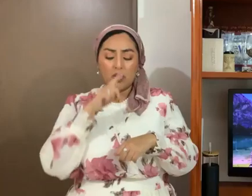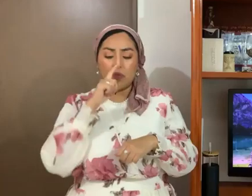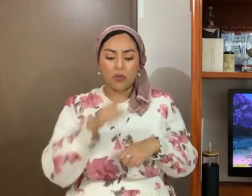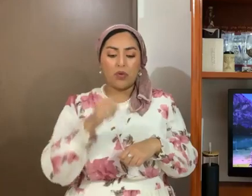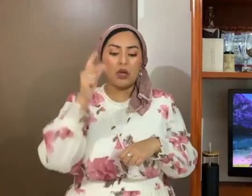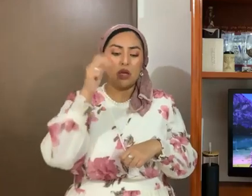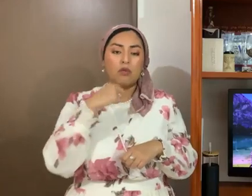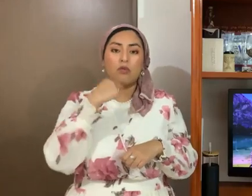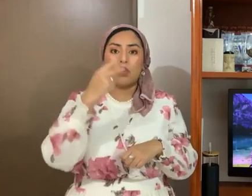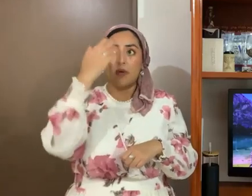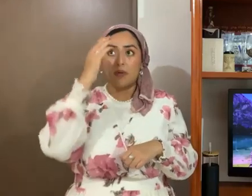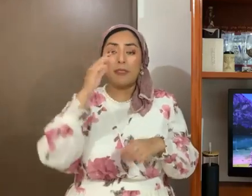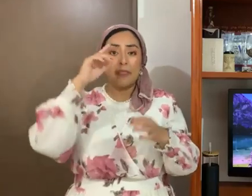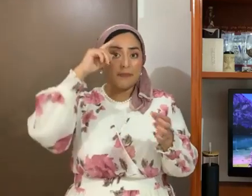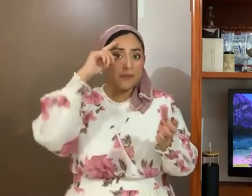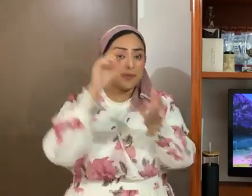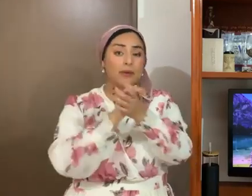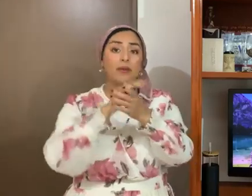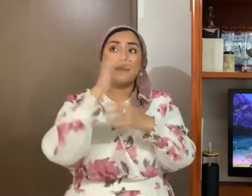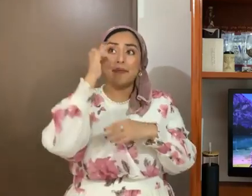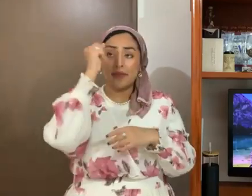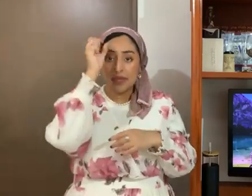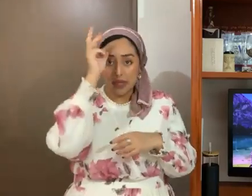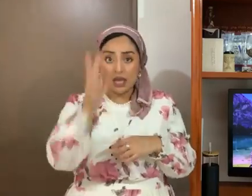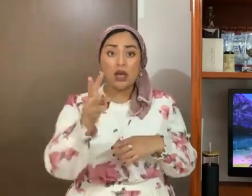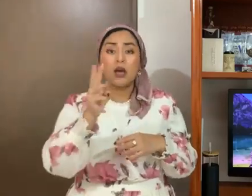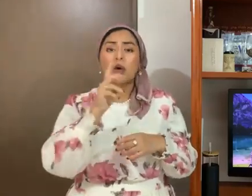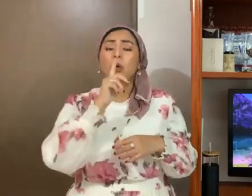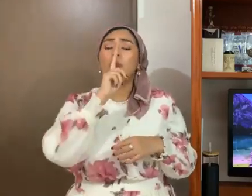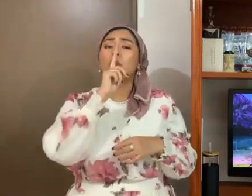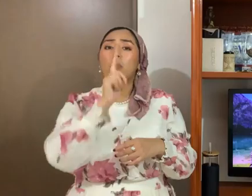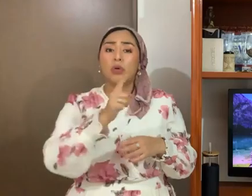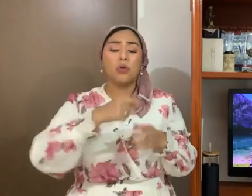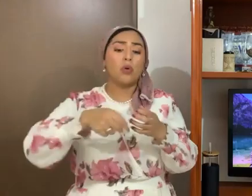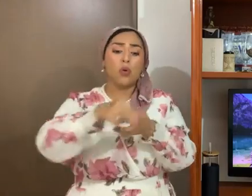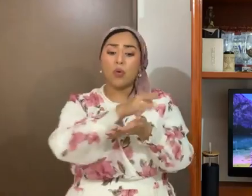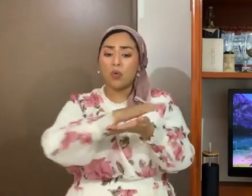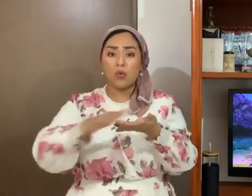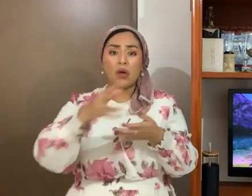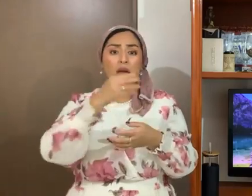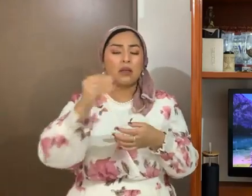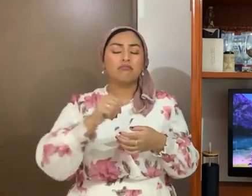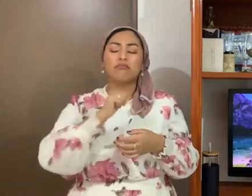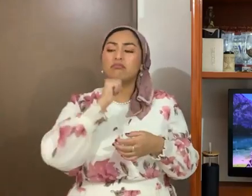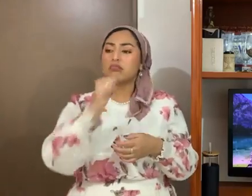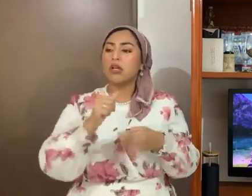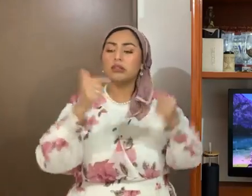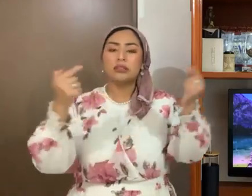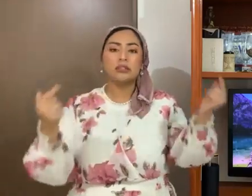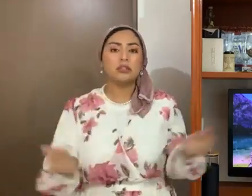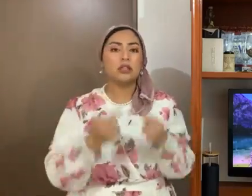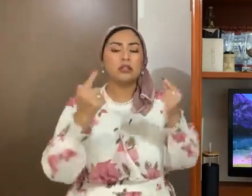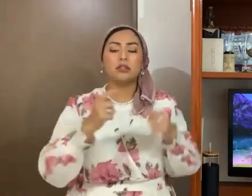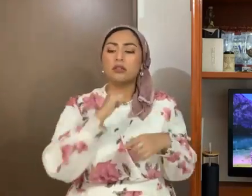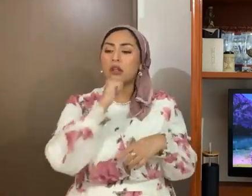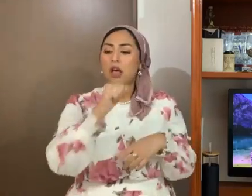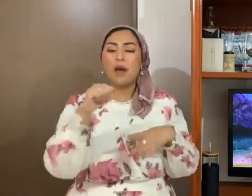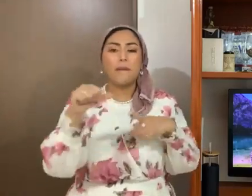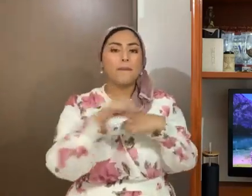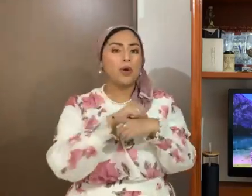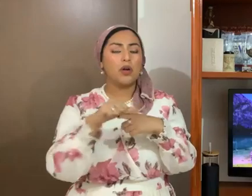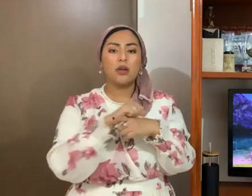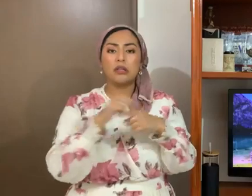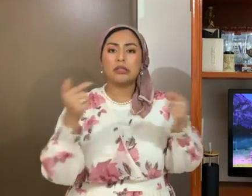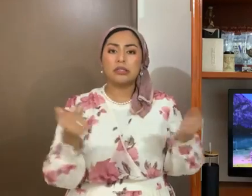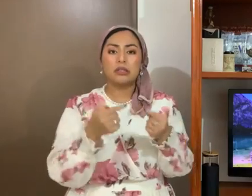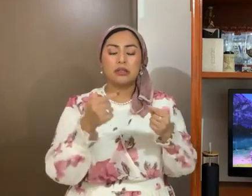la voz de Elohim es creer en Yahshua, estar santificado y no pecar, no practicar las obras de la